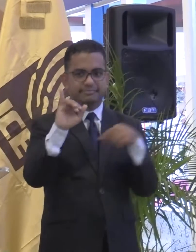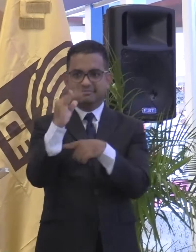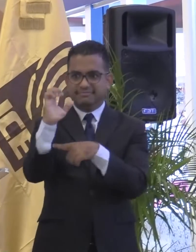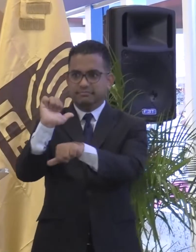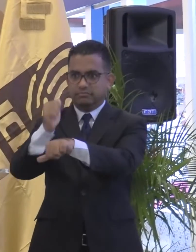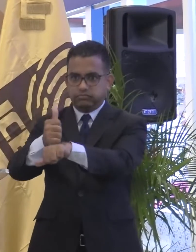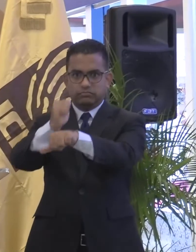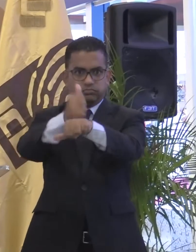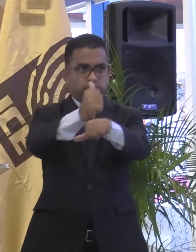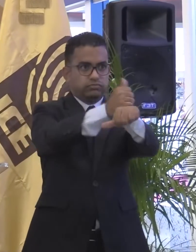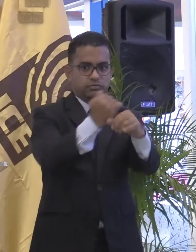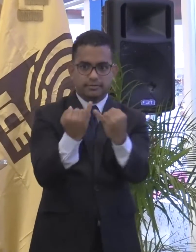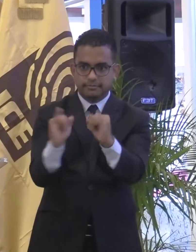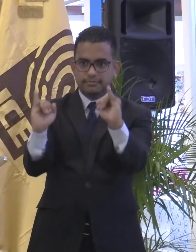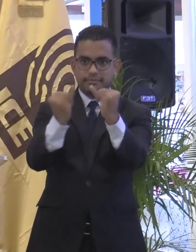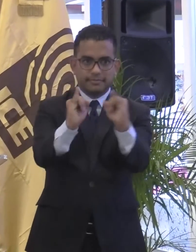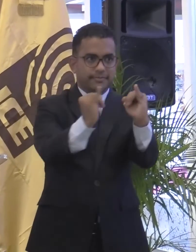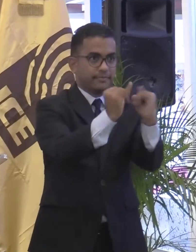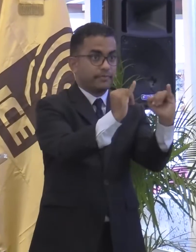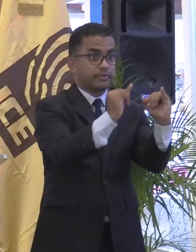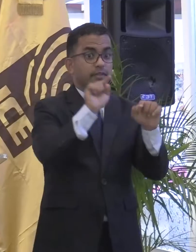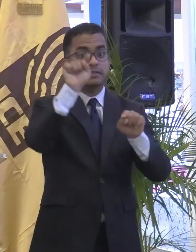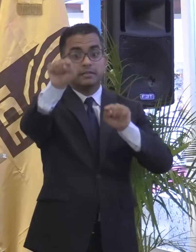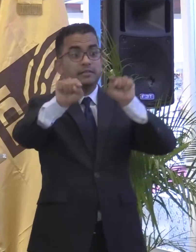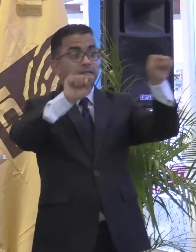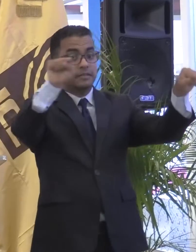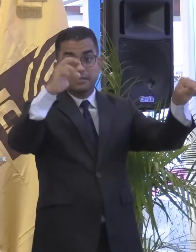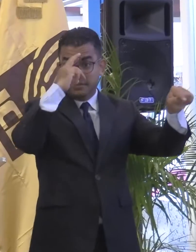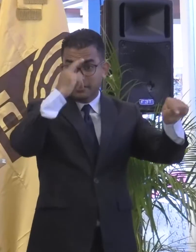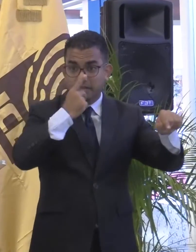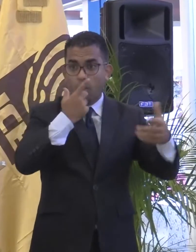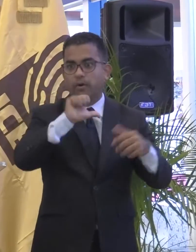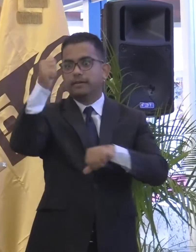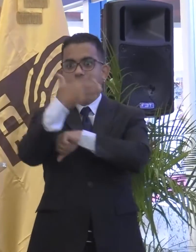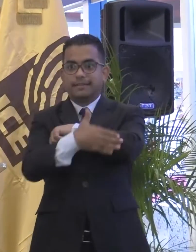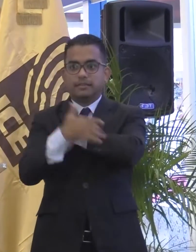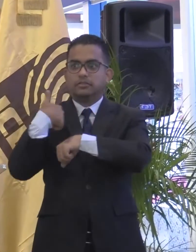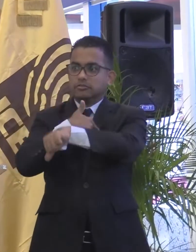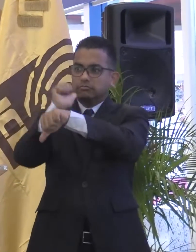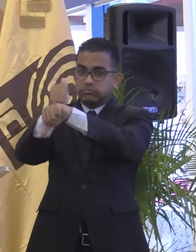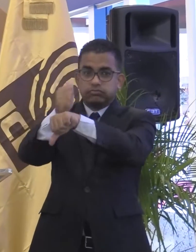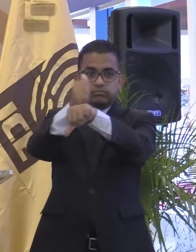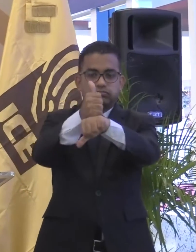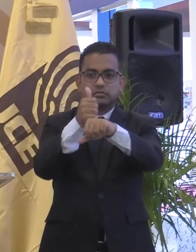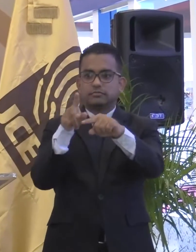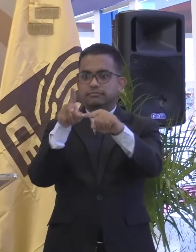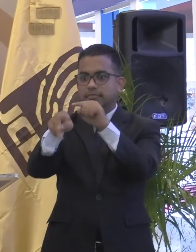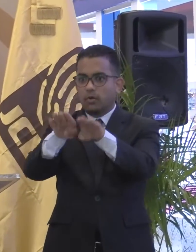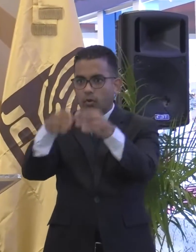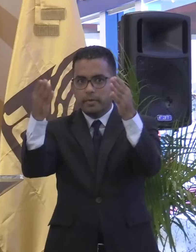llevándolos a cada zona de nuestra república dominicana y del exterior realizando una serie de inauguraciones